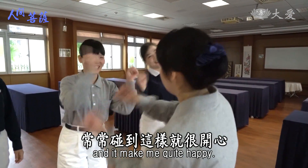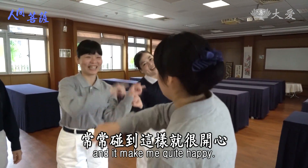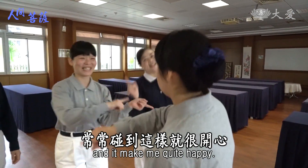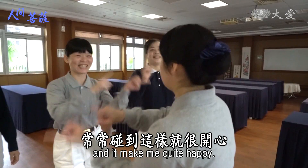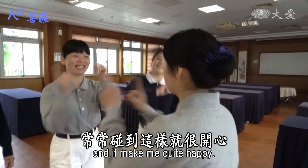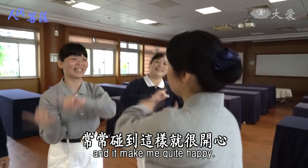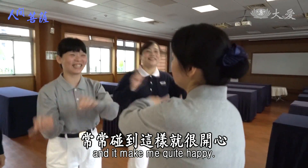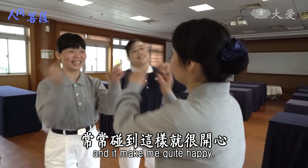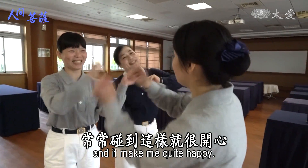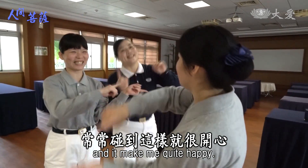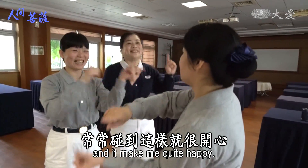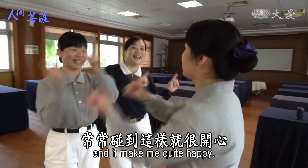碰到，这样就很开心。